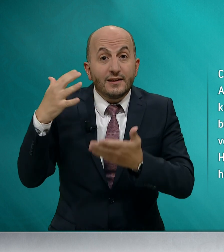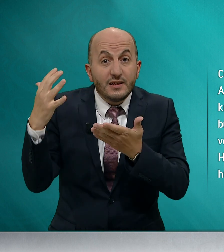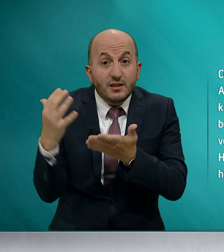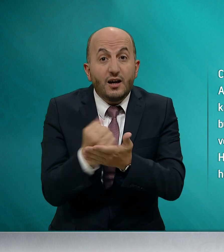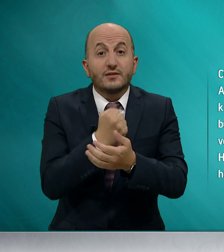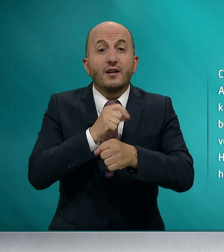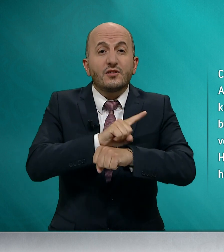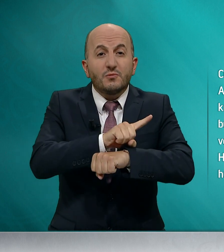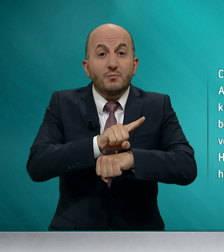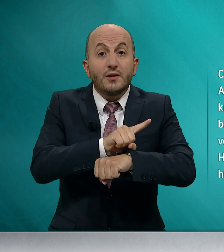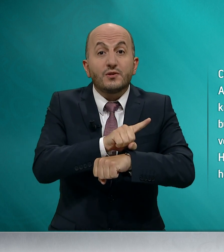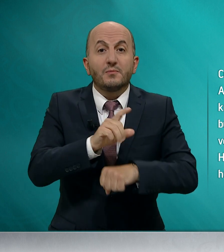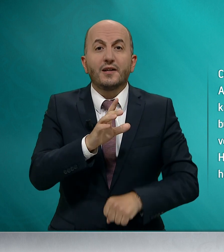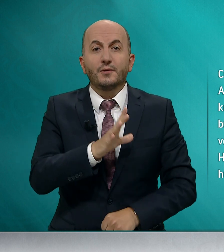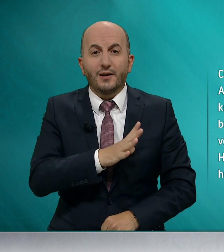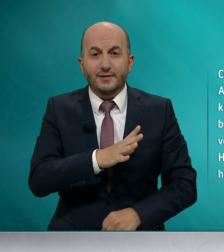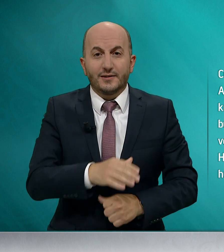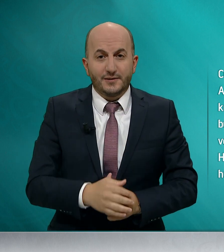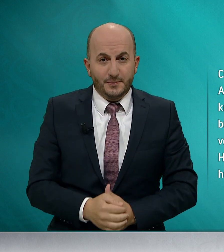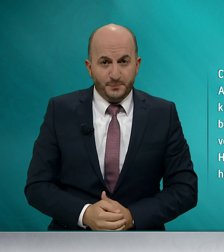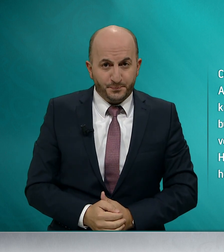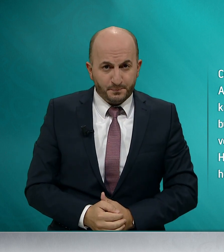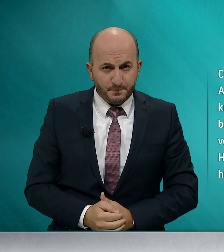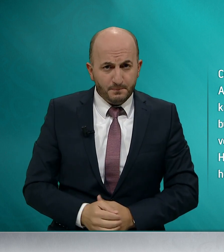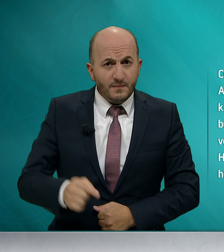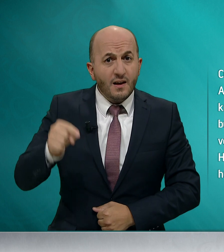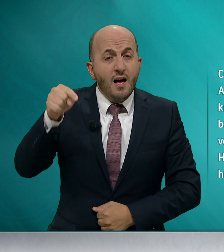kıymetli kazanç mevsimleri vardır.